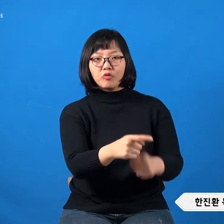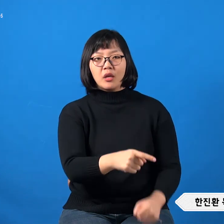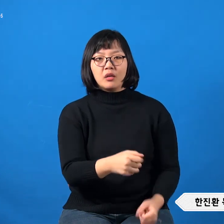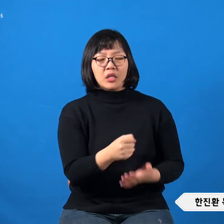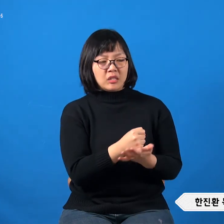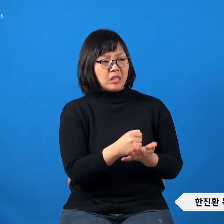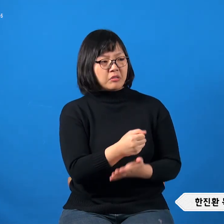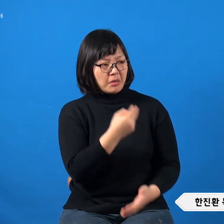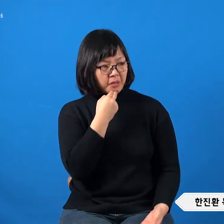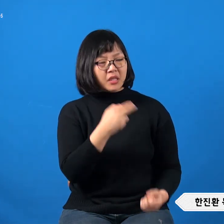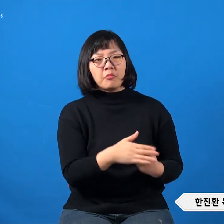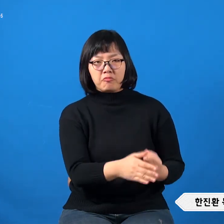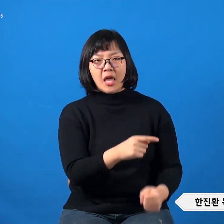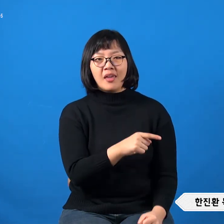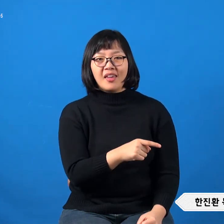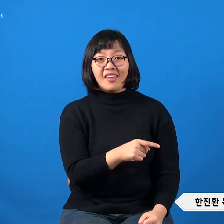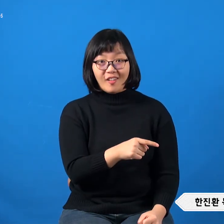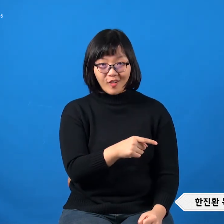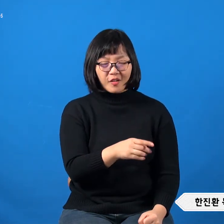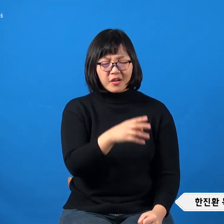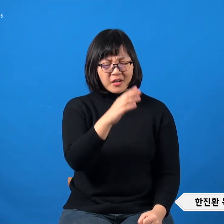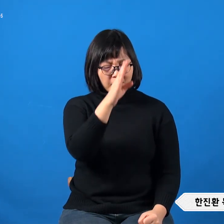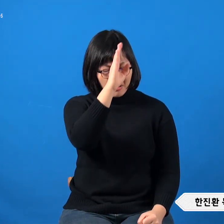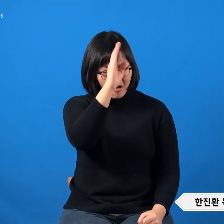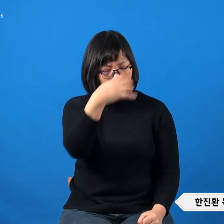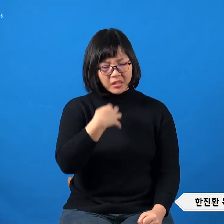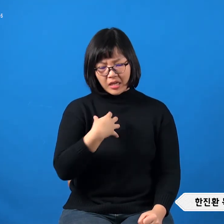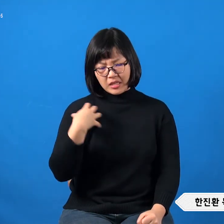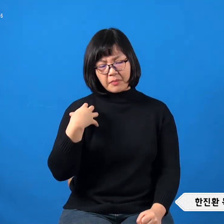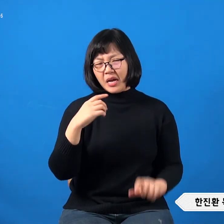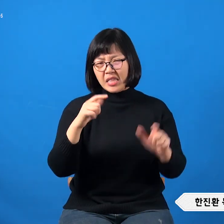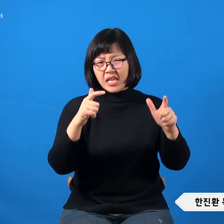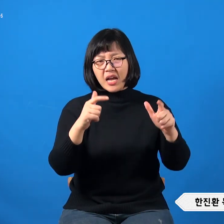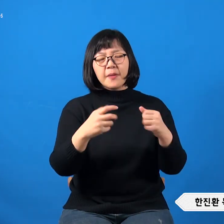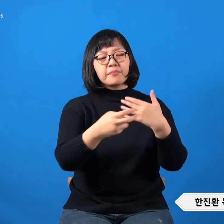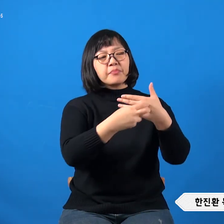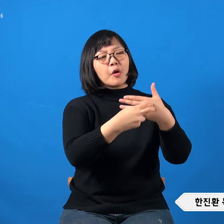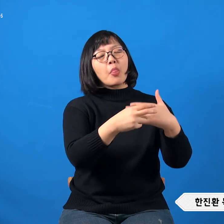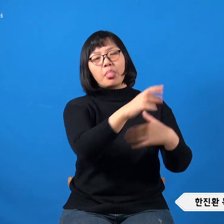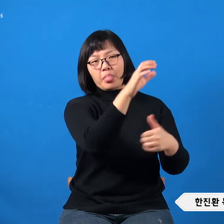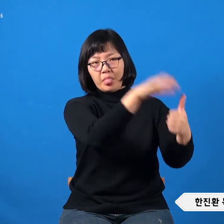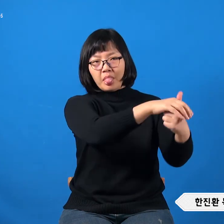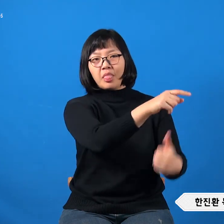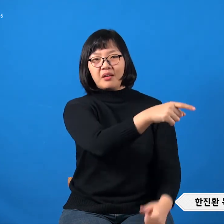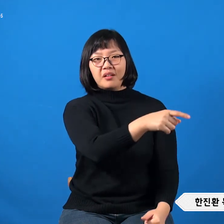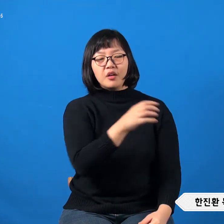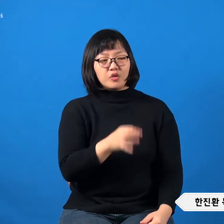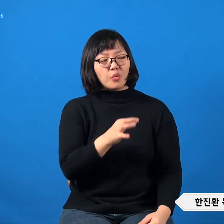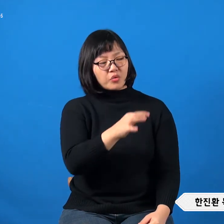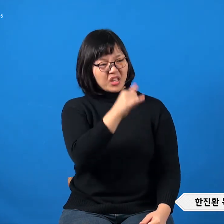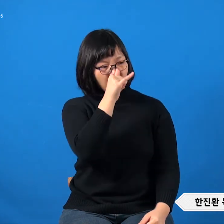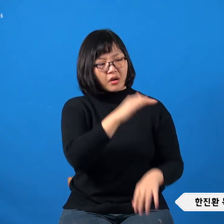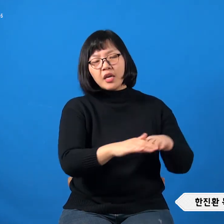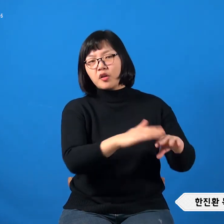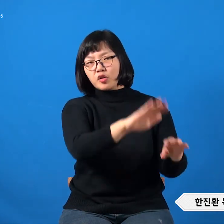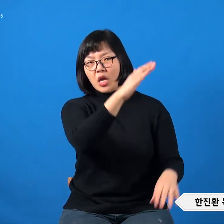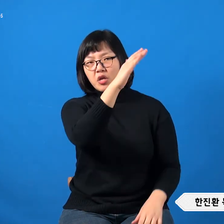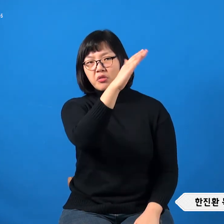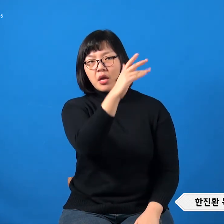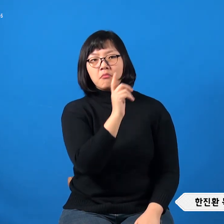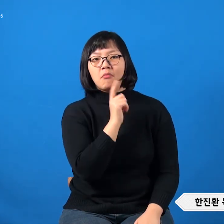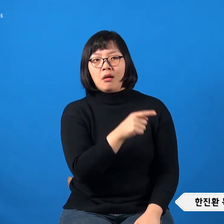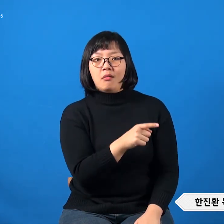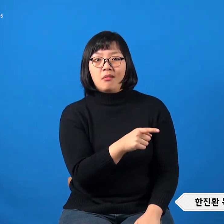재수가 없었으며 그 치료는 의사의 몫이며 돈으로 해결해야 할 무엇이라고 믿는다.